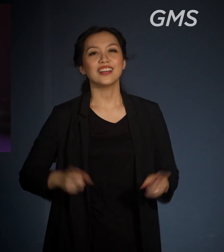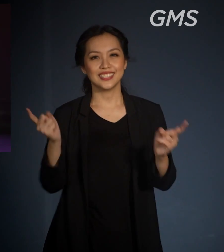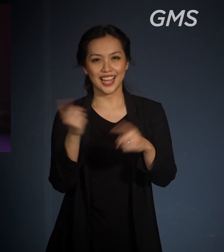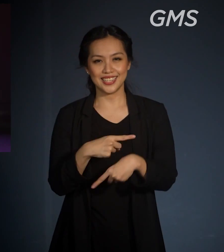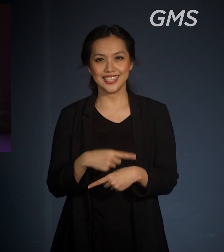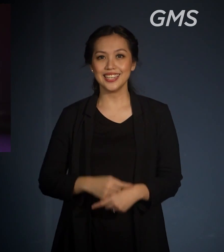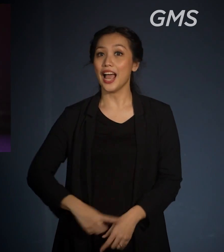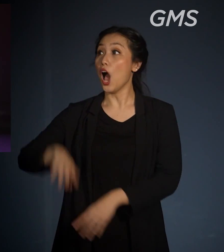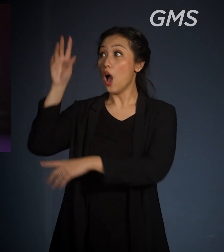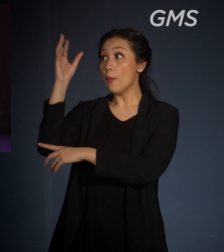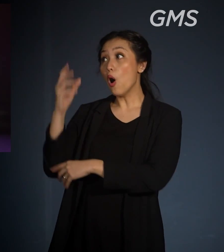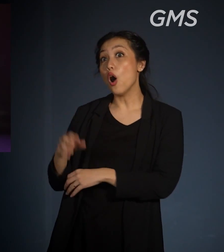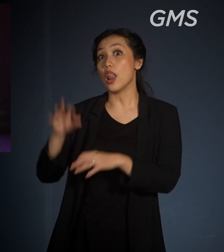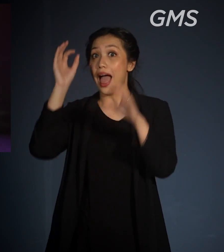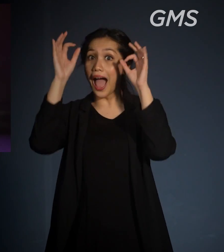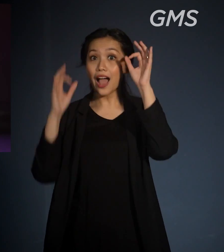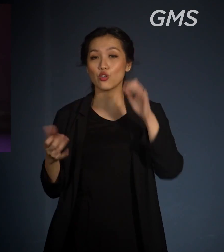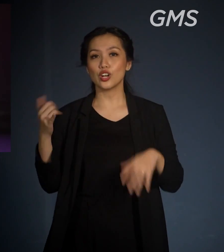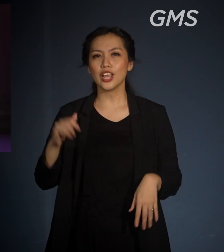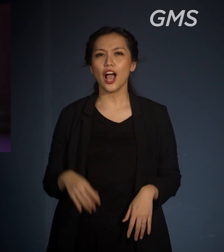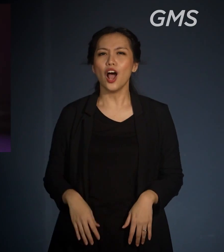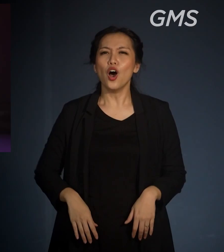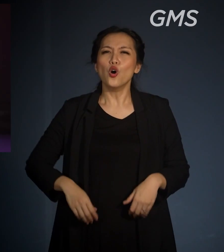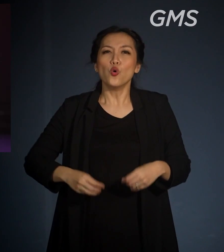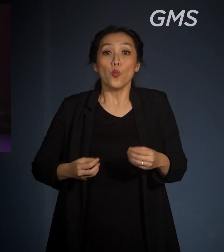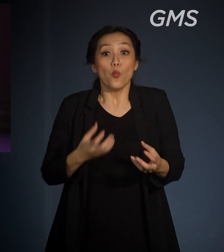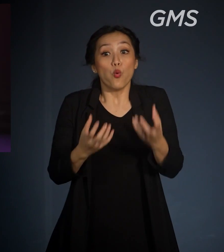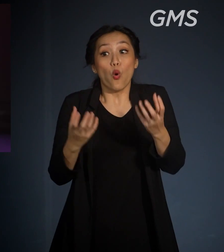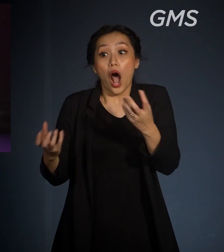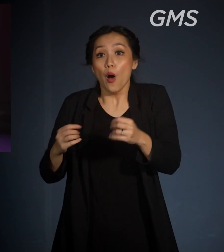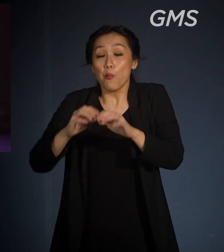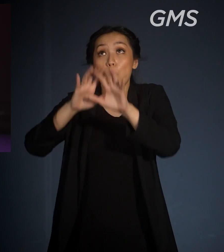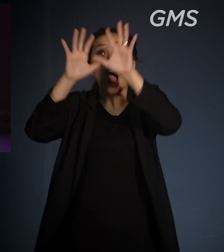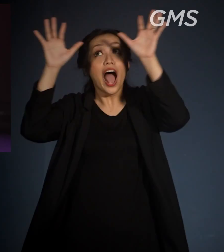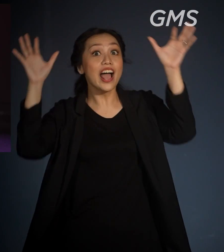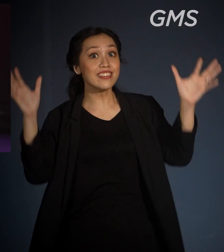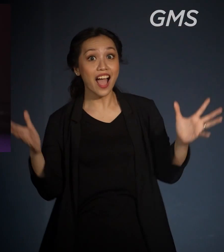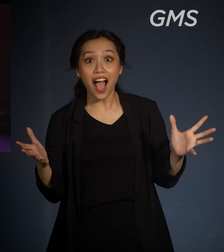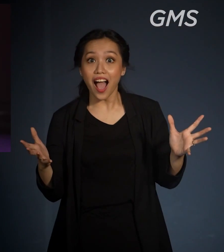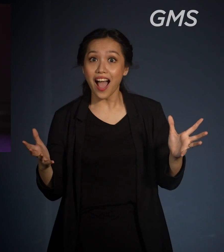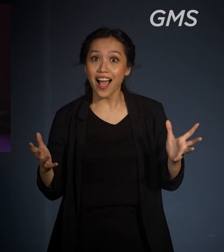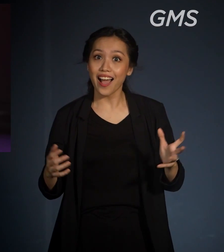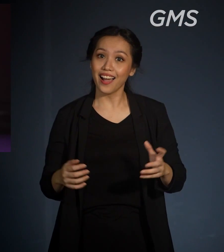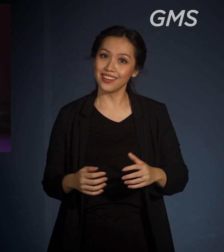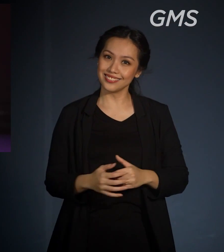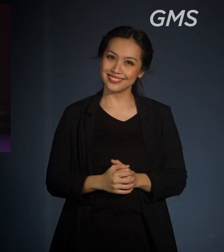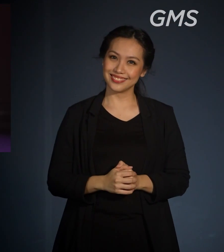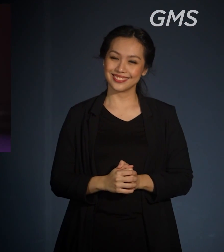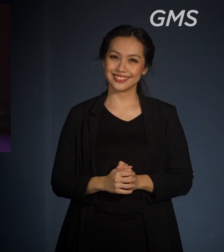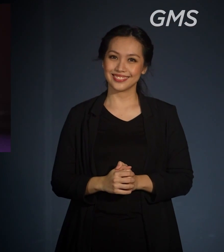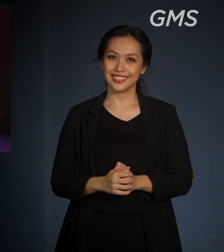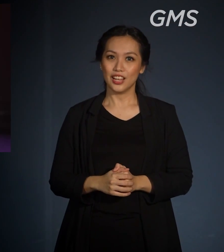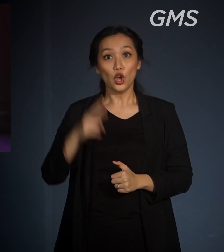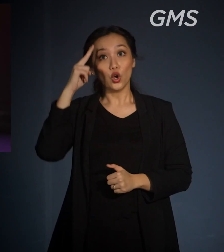kebun anggur yang subur bagi Tuhan. Katakan amin. Tuhan itu mendapati